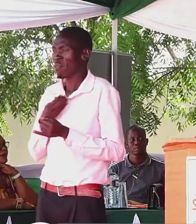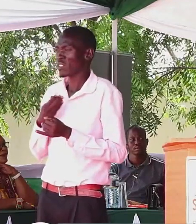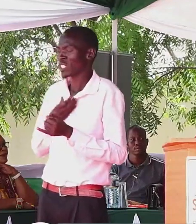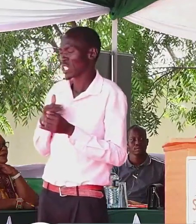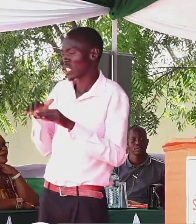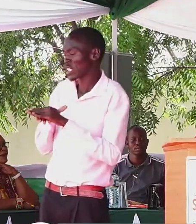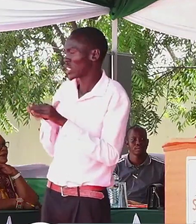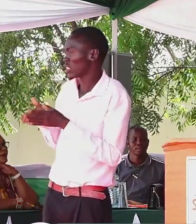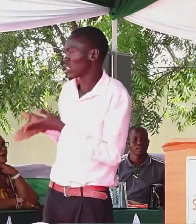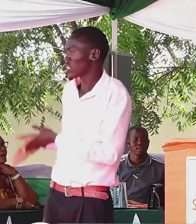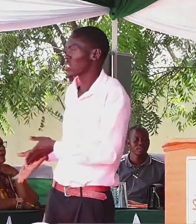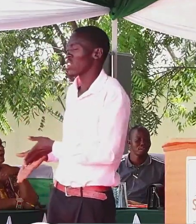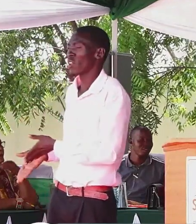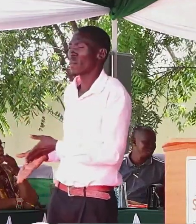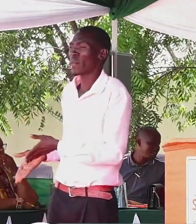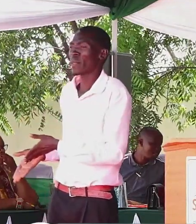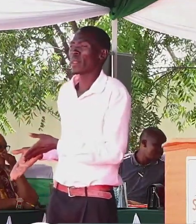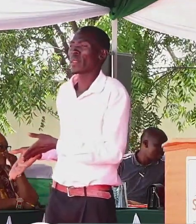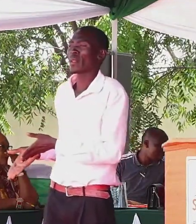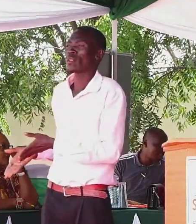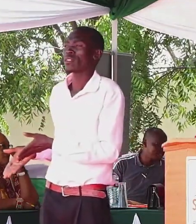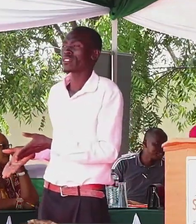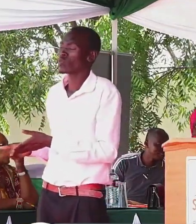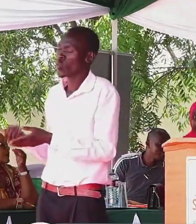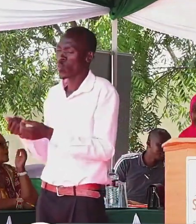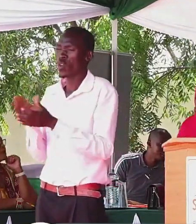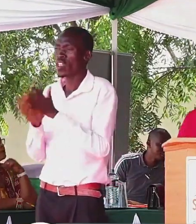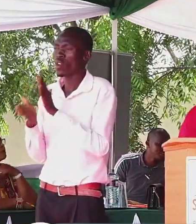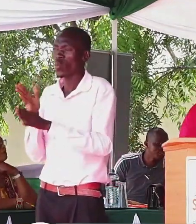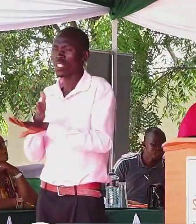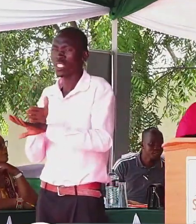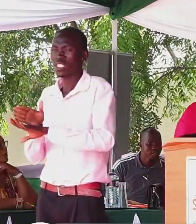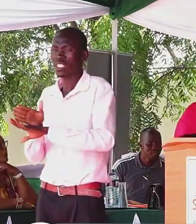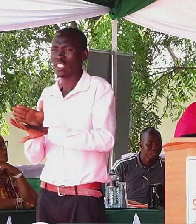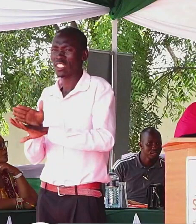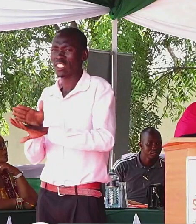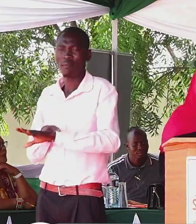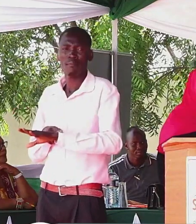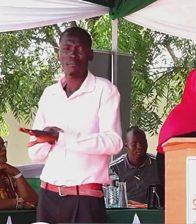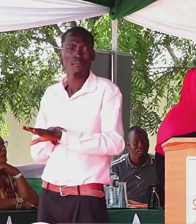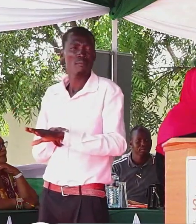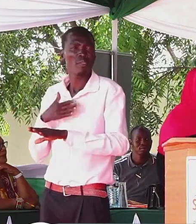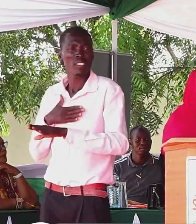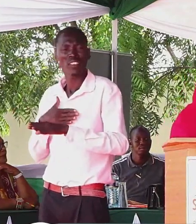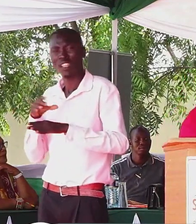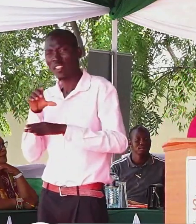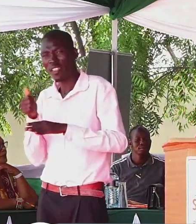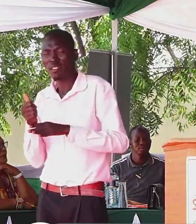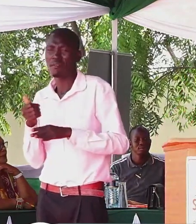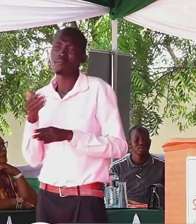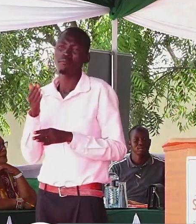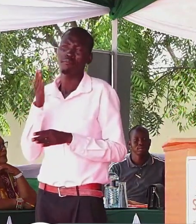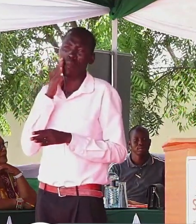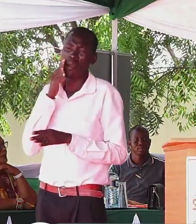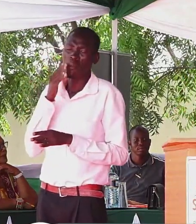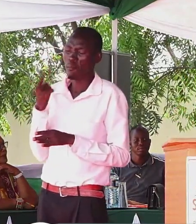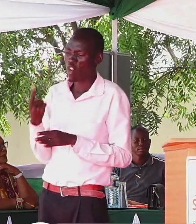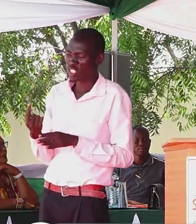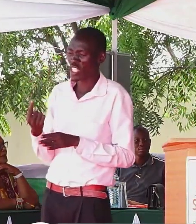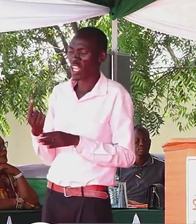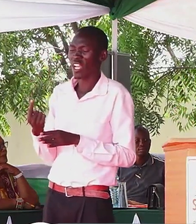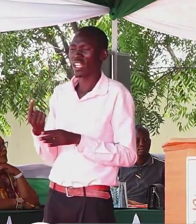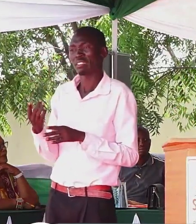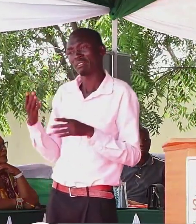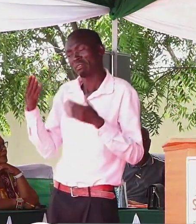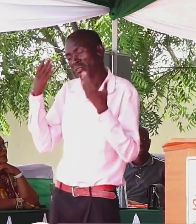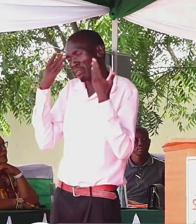hapa ili tusipoteze wakati. Nasikia kuna mtu anaitwa mama mmoja, lakini leo